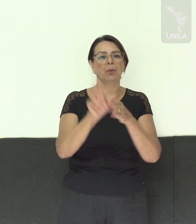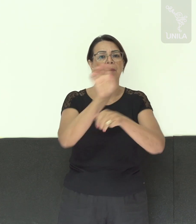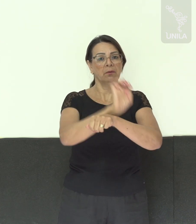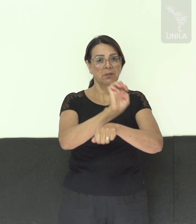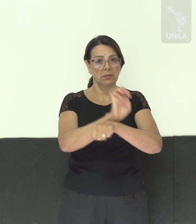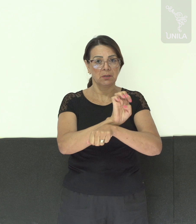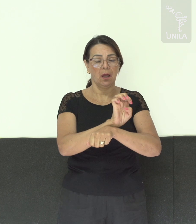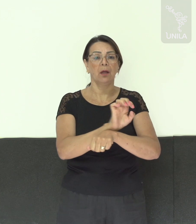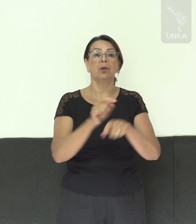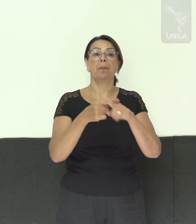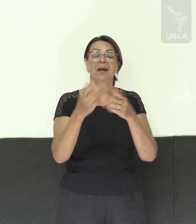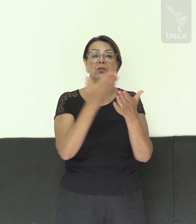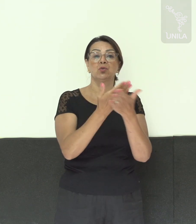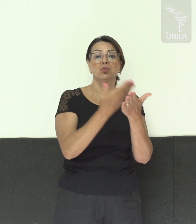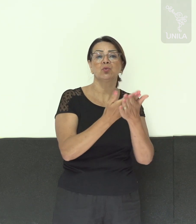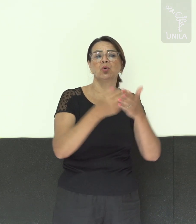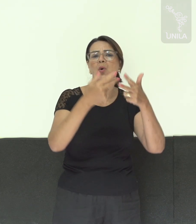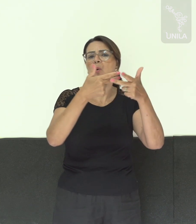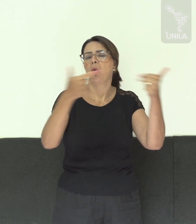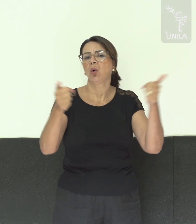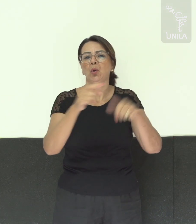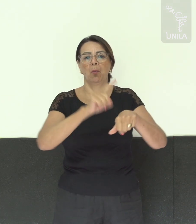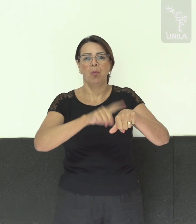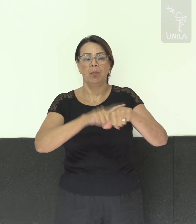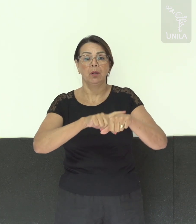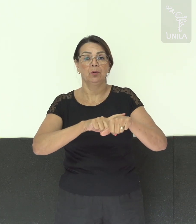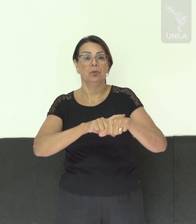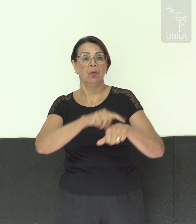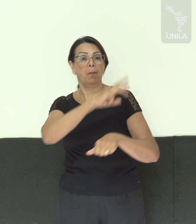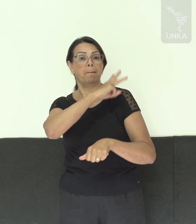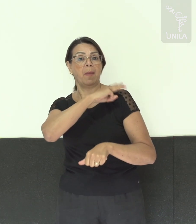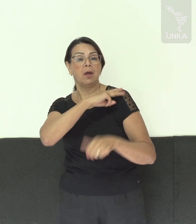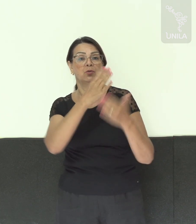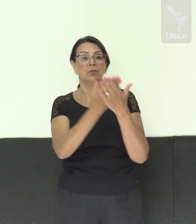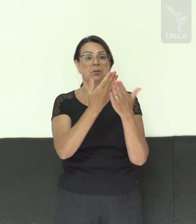ensino, mas cursado em algum momento em ensino médio em escola privada.